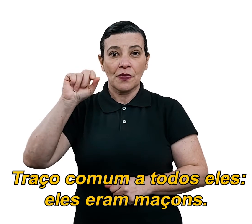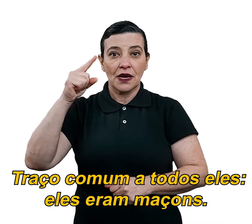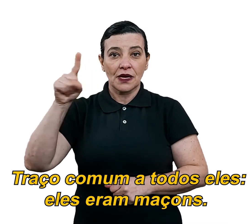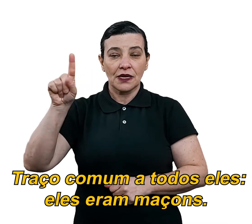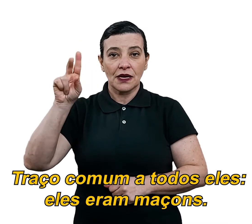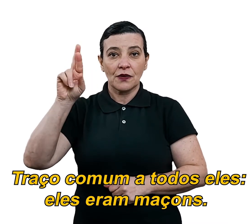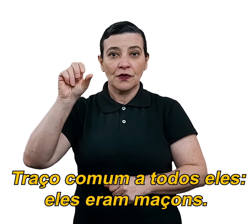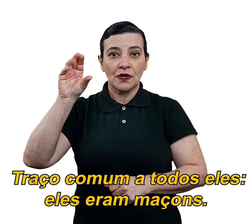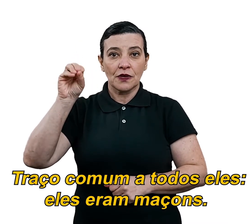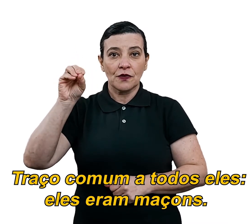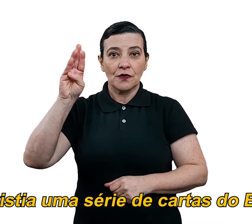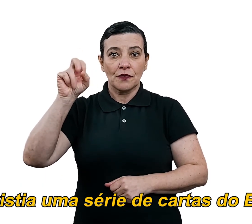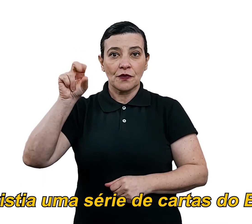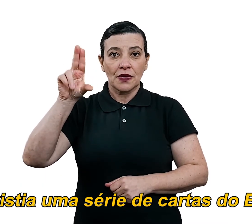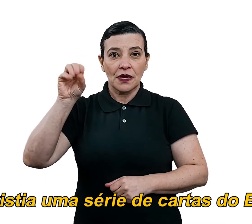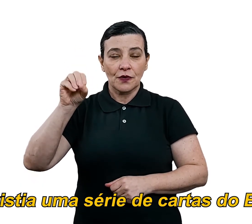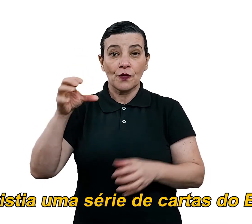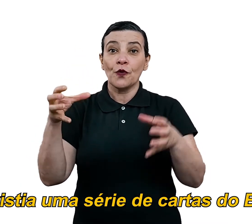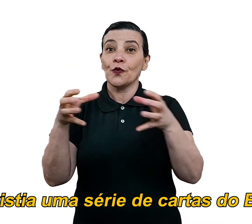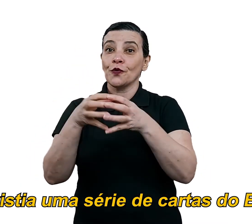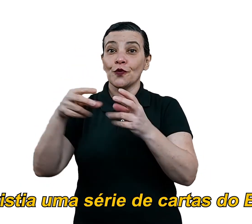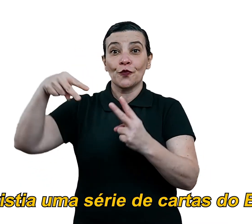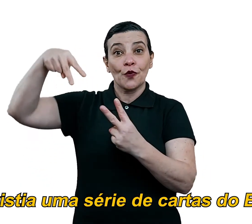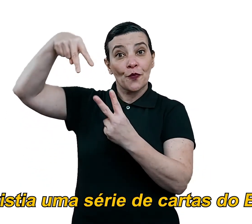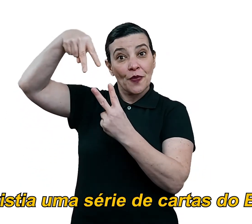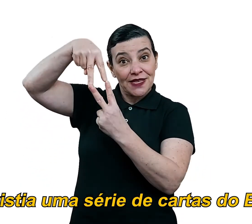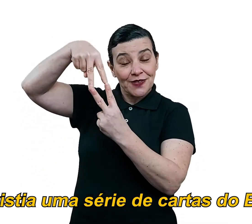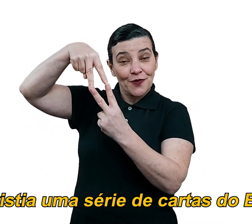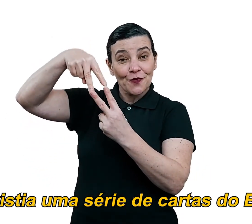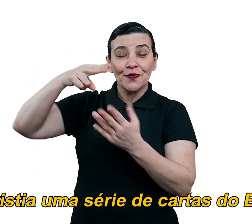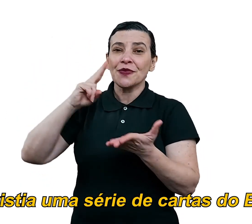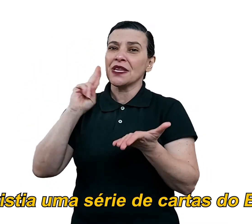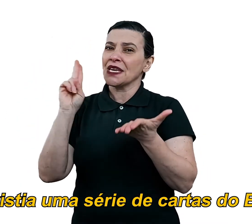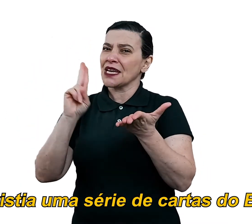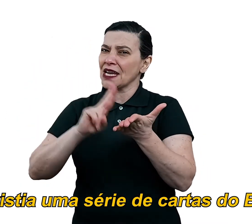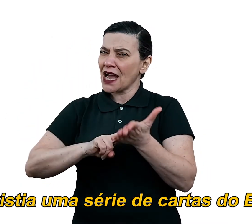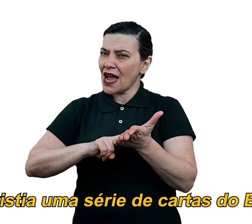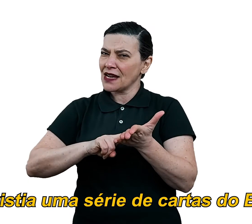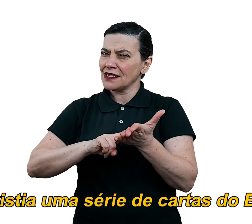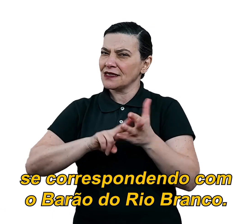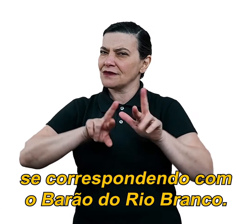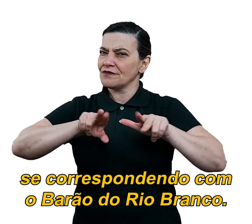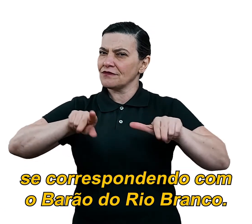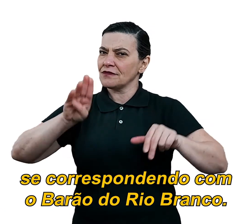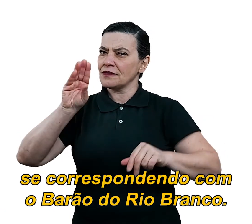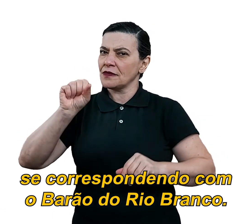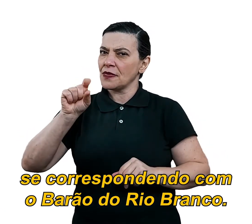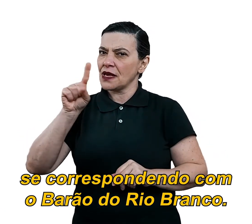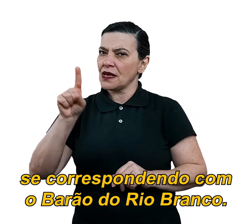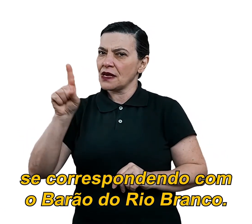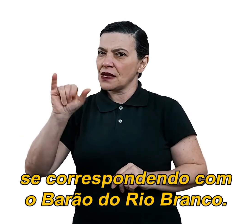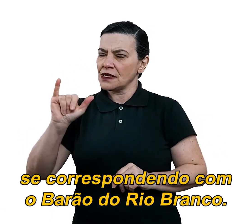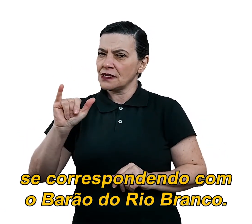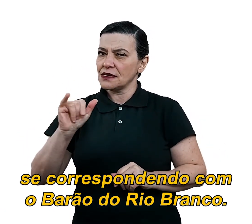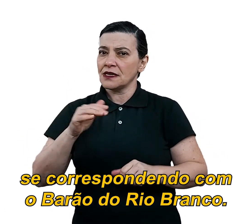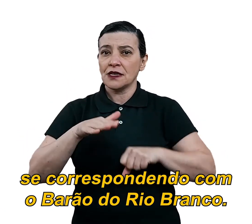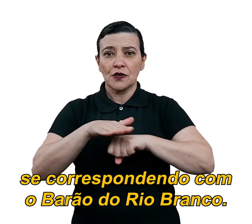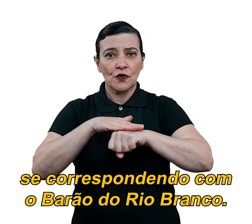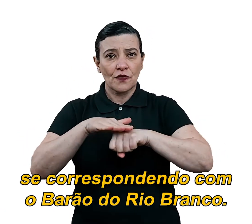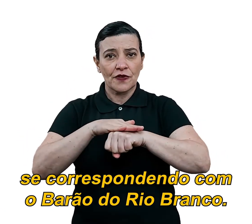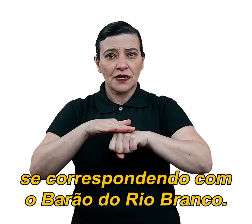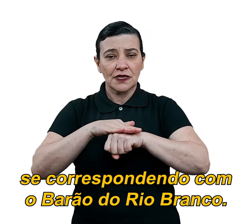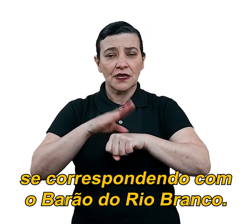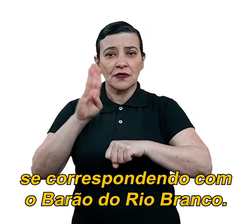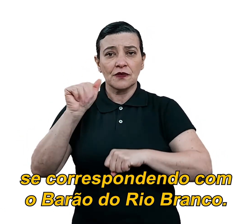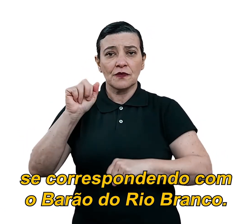todos eles eram maçons. Existia uma série de cartas do Bezzi se correspondendo com